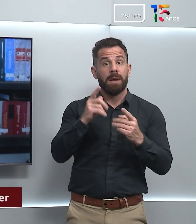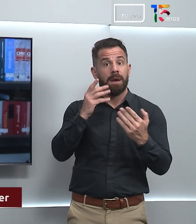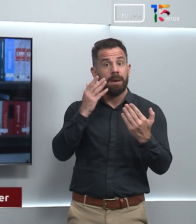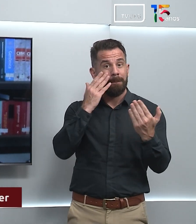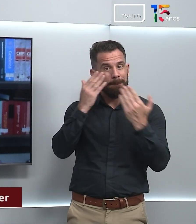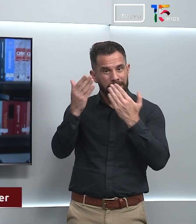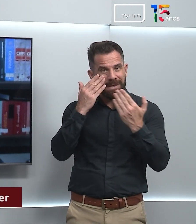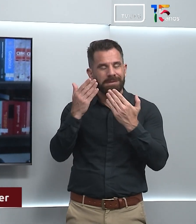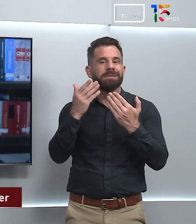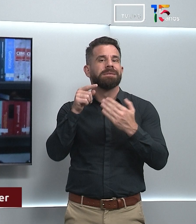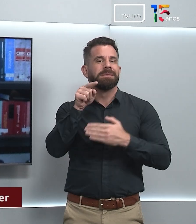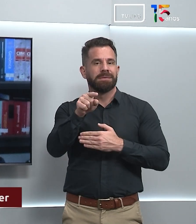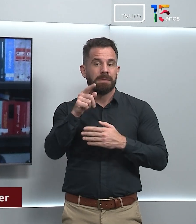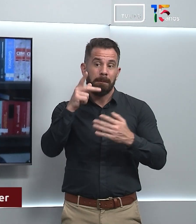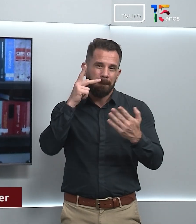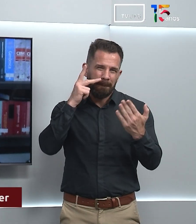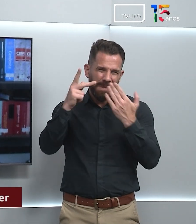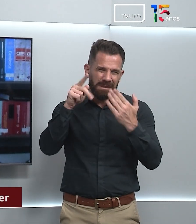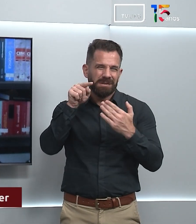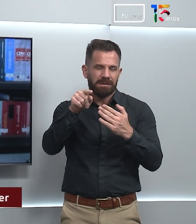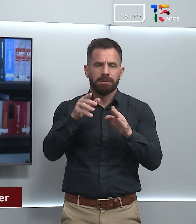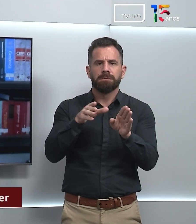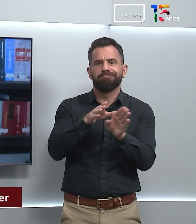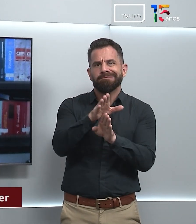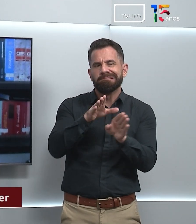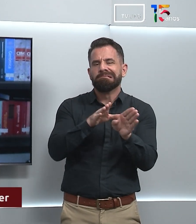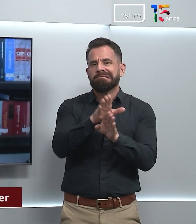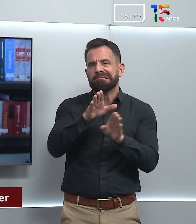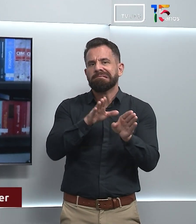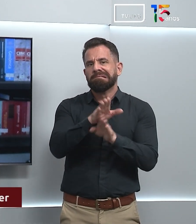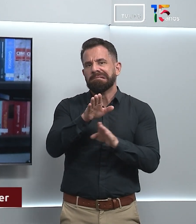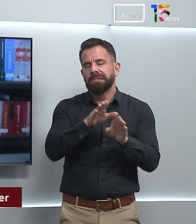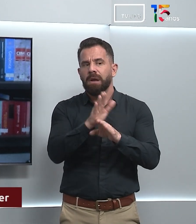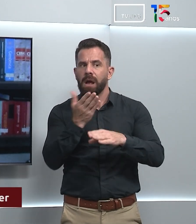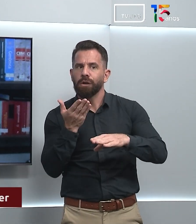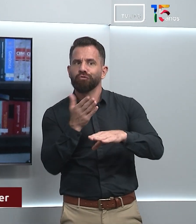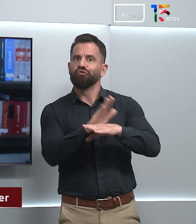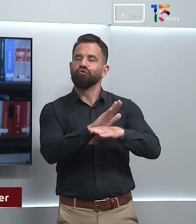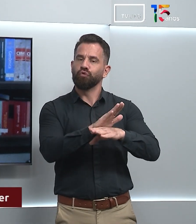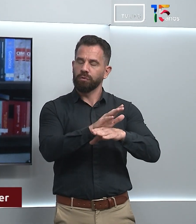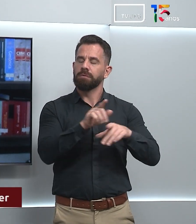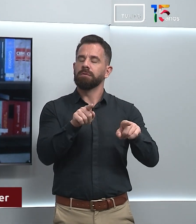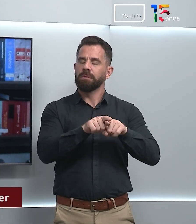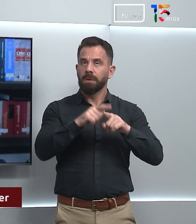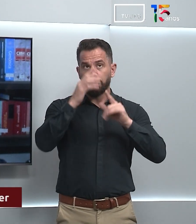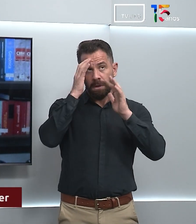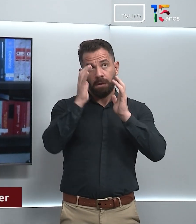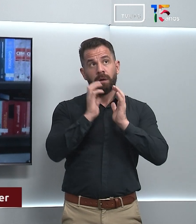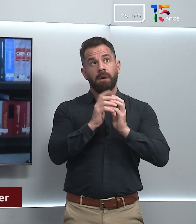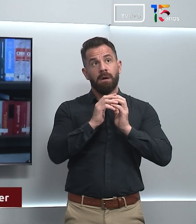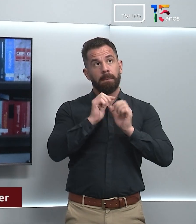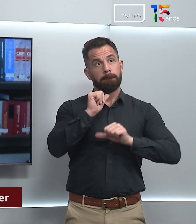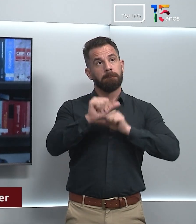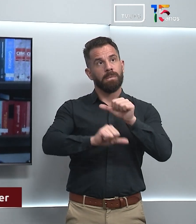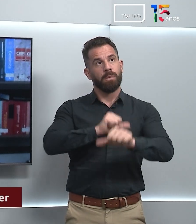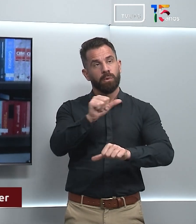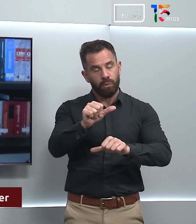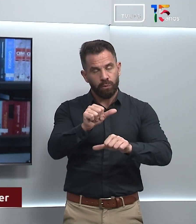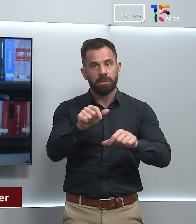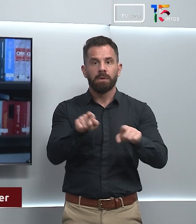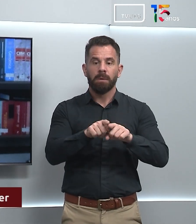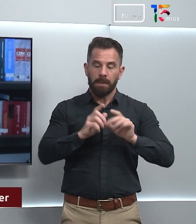apoio, que isso vai ajudar na redução de peso corporal, vai ajudar na